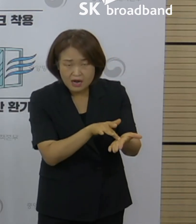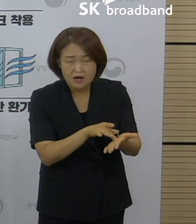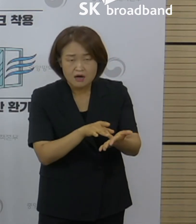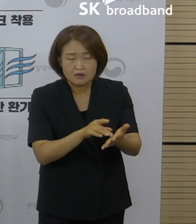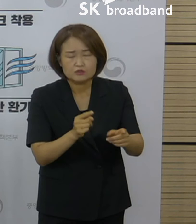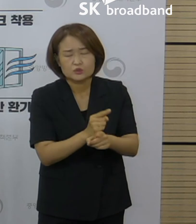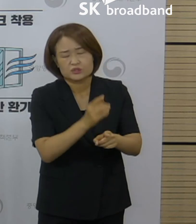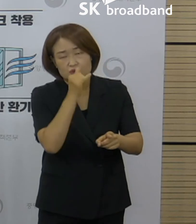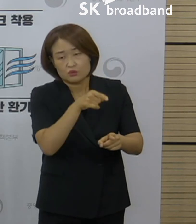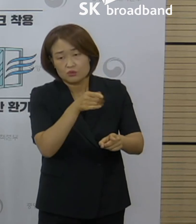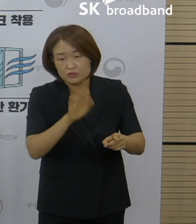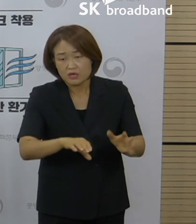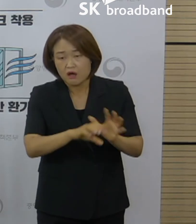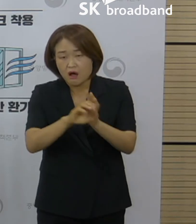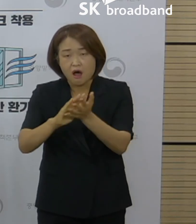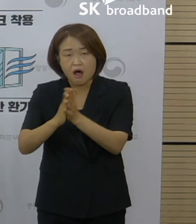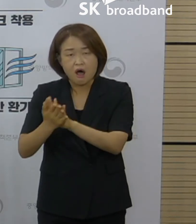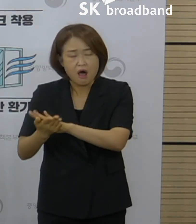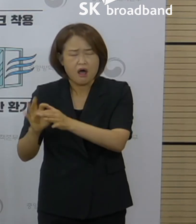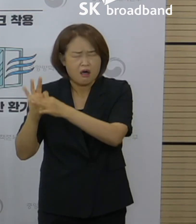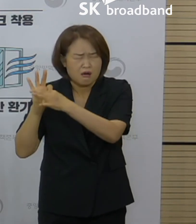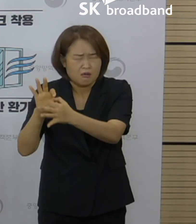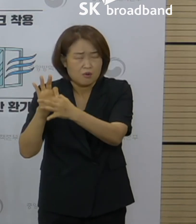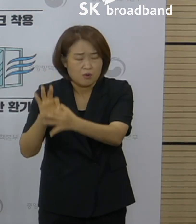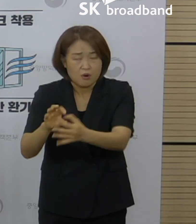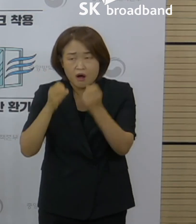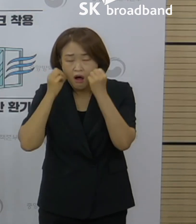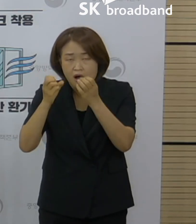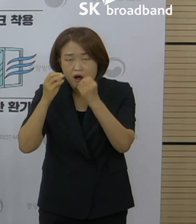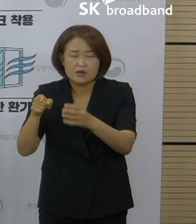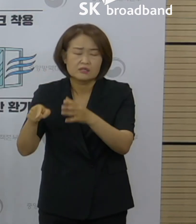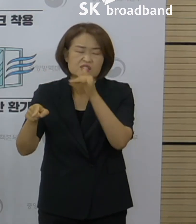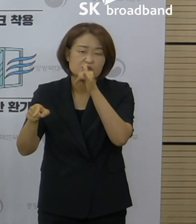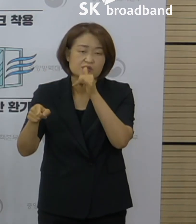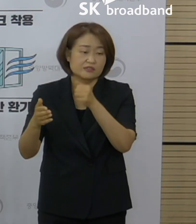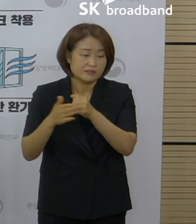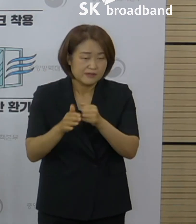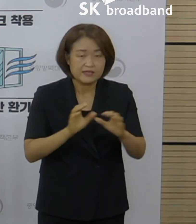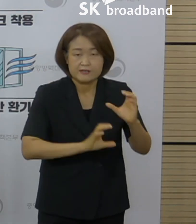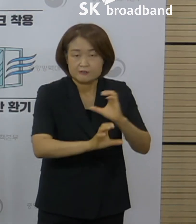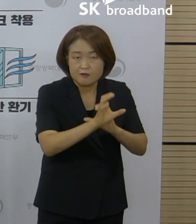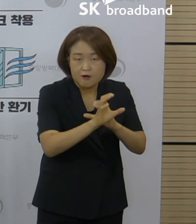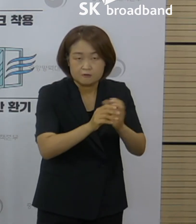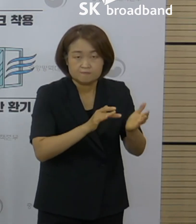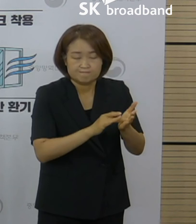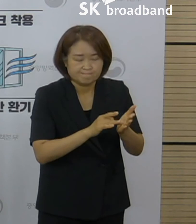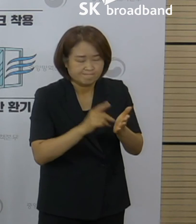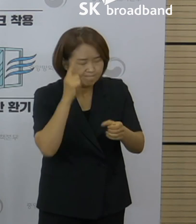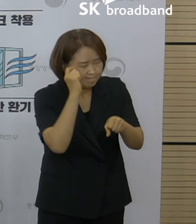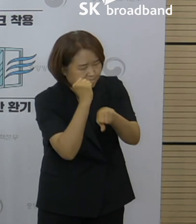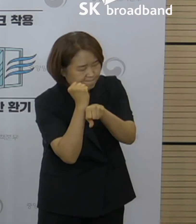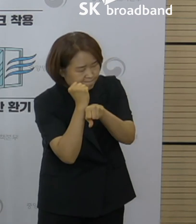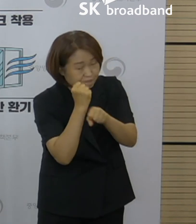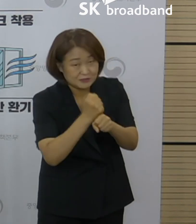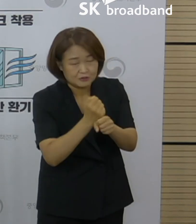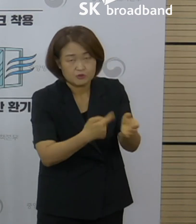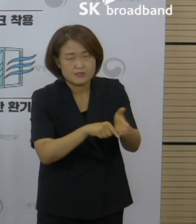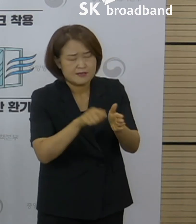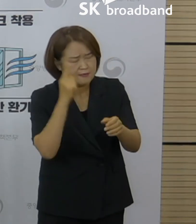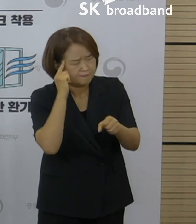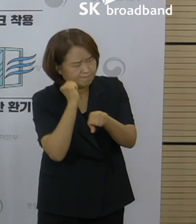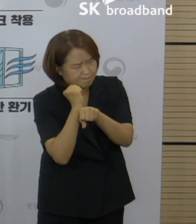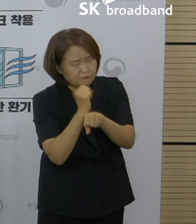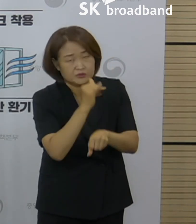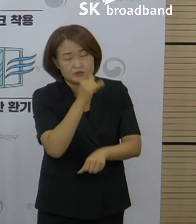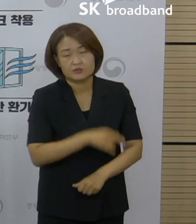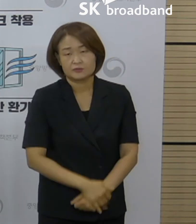때문에 개량 연구 또 개발을 진행하고 있다는 말씀도 드립니다. 물론 이러한